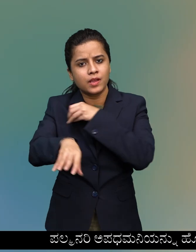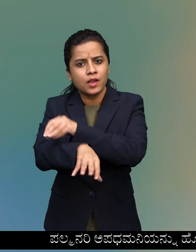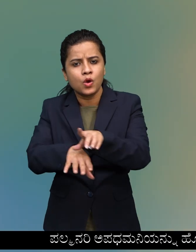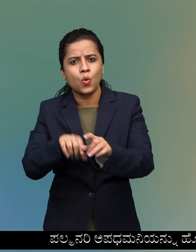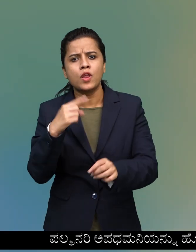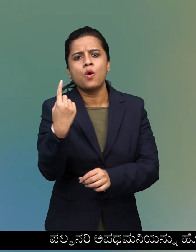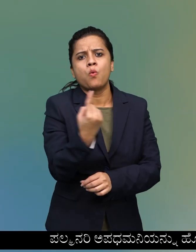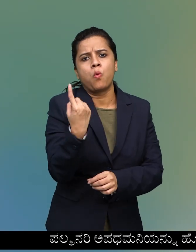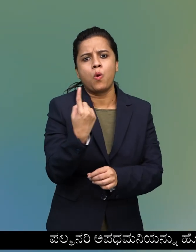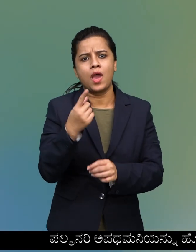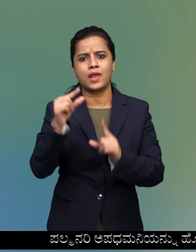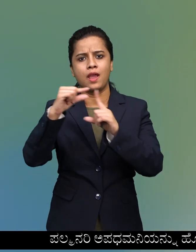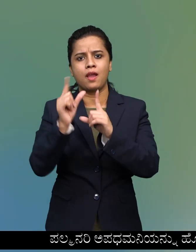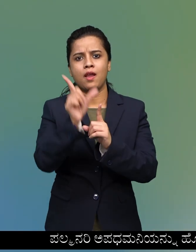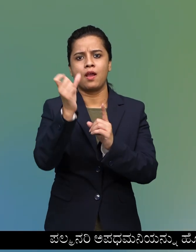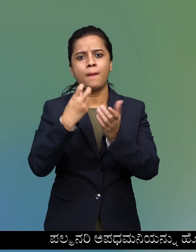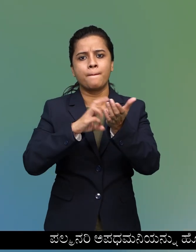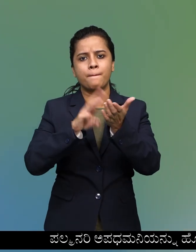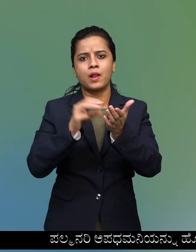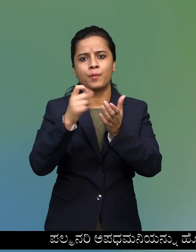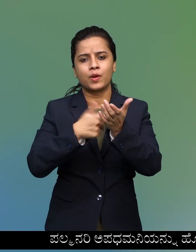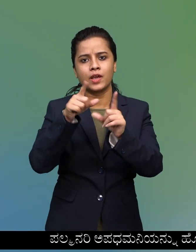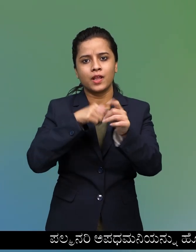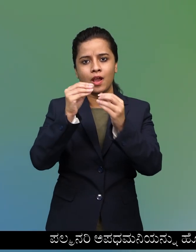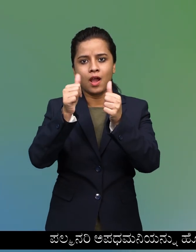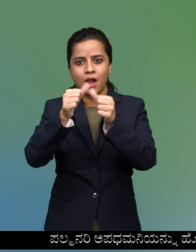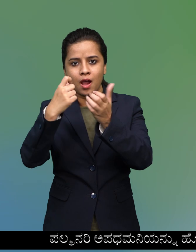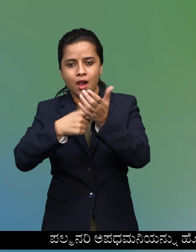ಹೊರತುಪಡಿಸಿ ಆಮ್ಲಜನಕರಹಿತ ರಕ್ತವನ್ನು ಸಾಗಿಸುತ್ತವೆ.